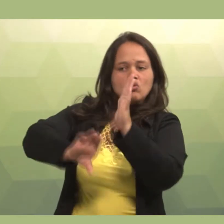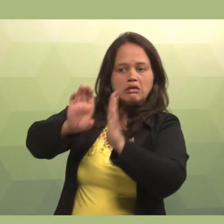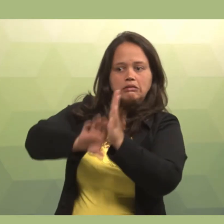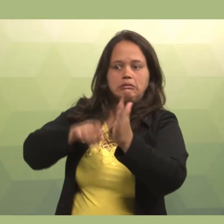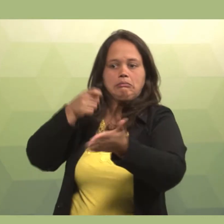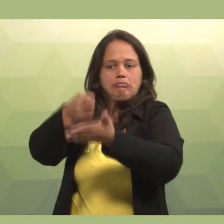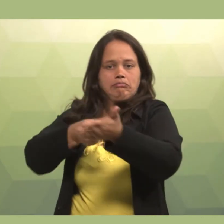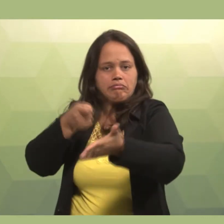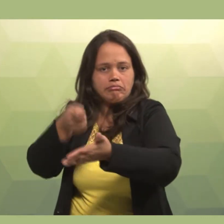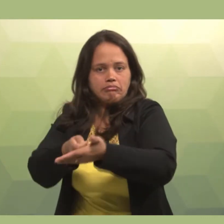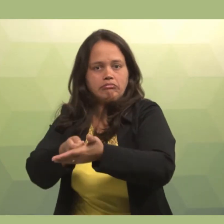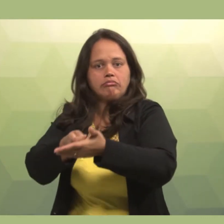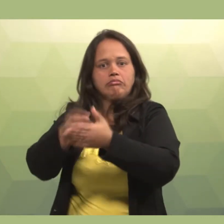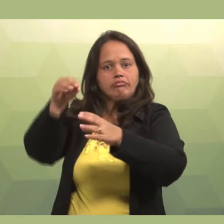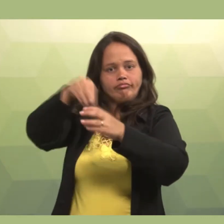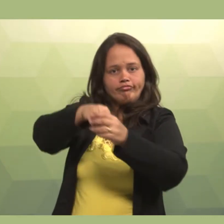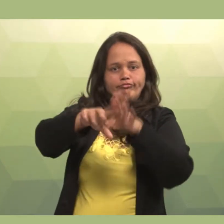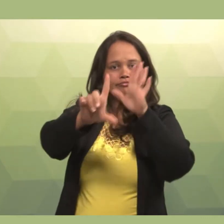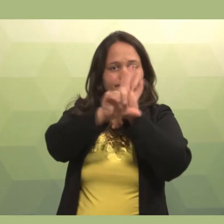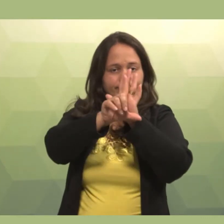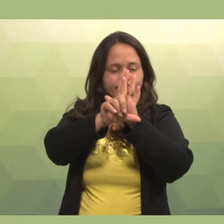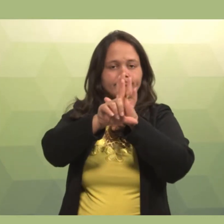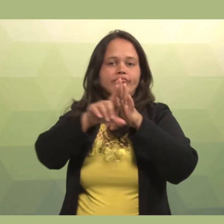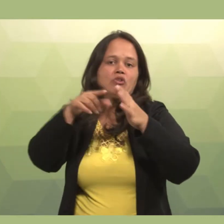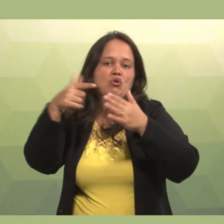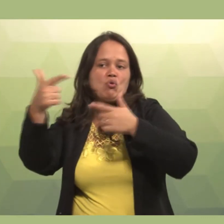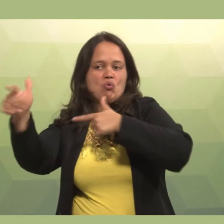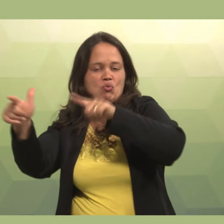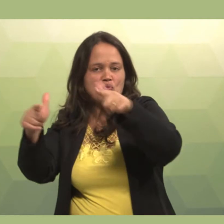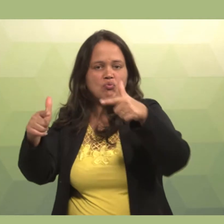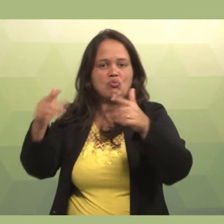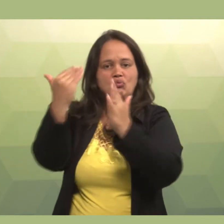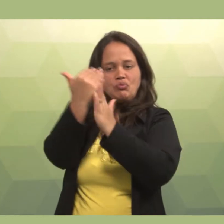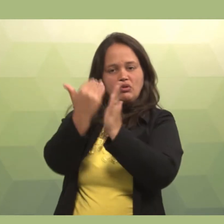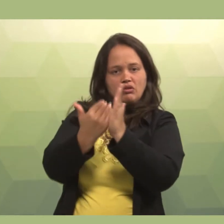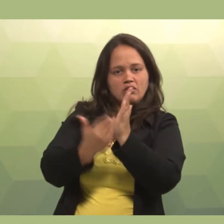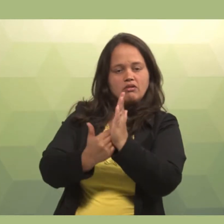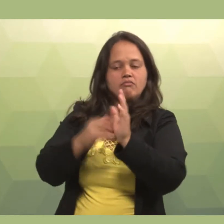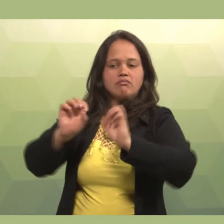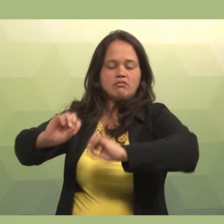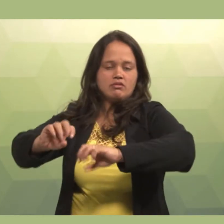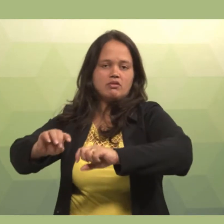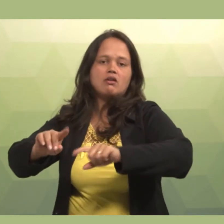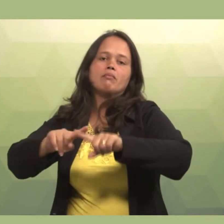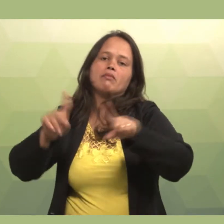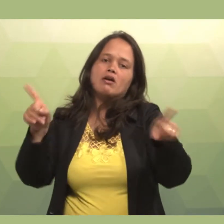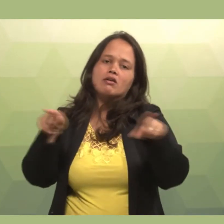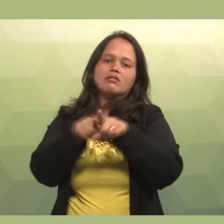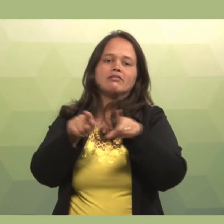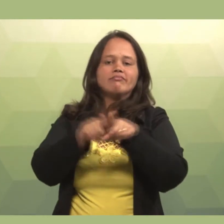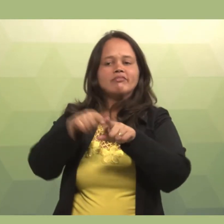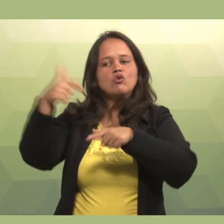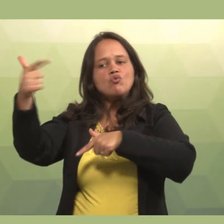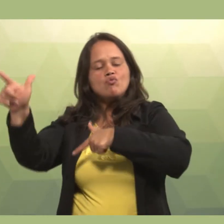como também outros de modo flexível e variável de acordo com o projeto escolar.